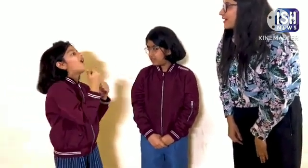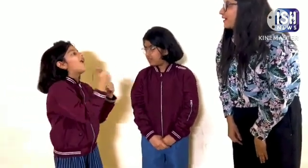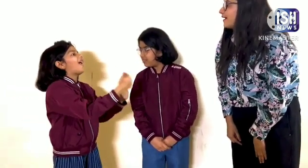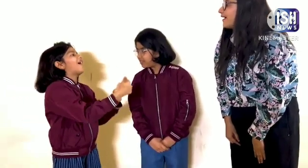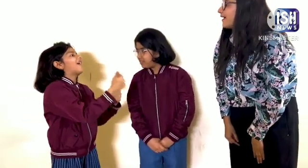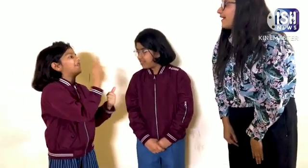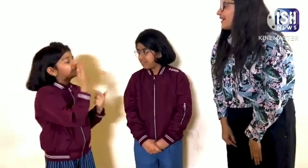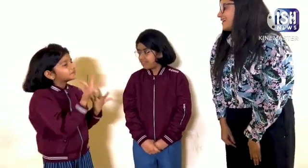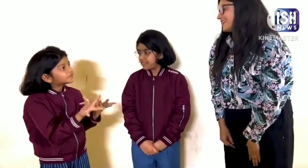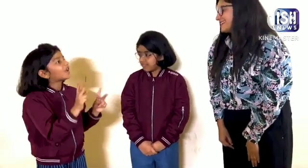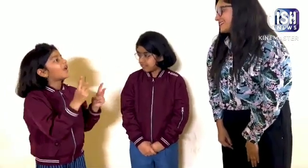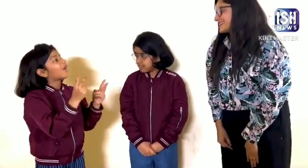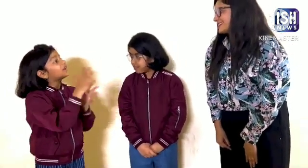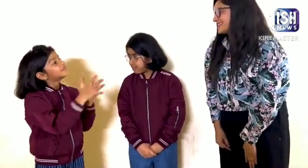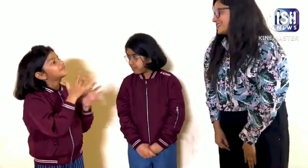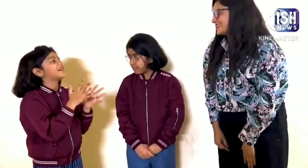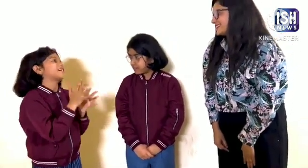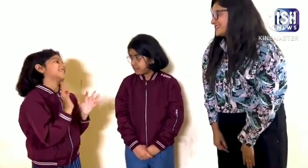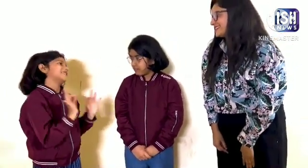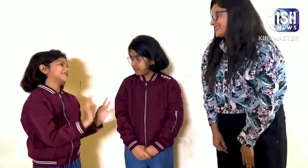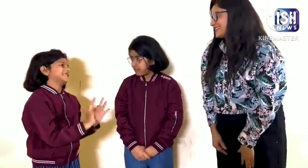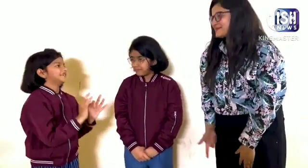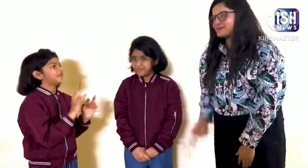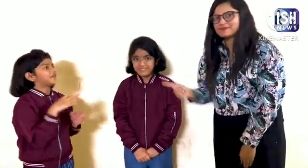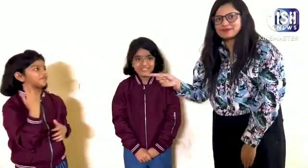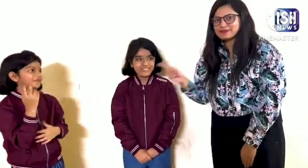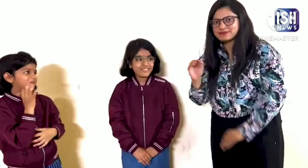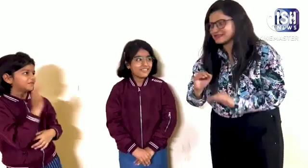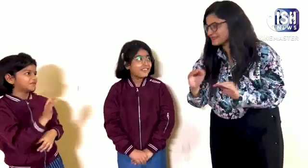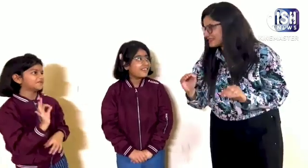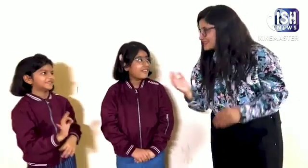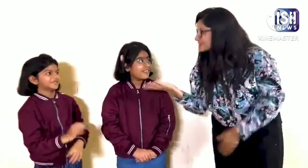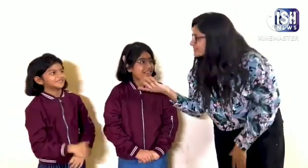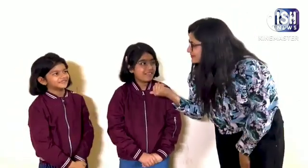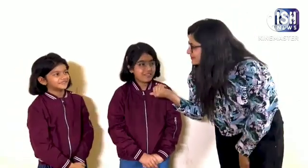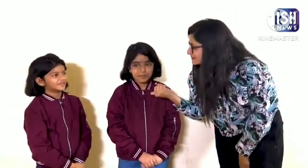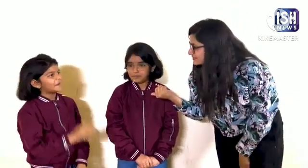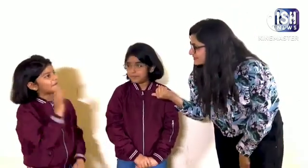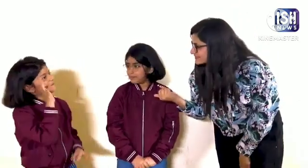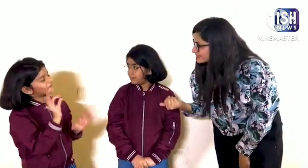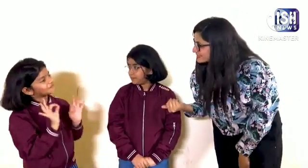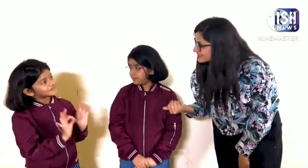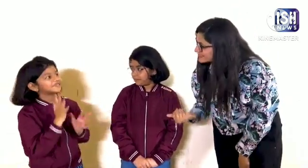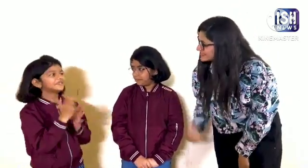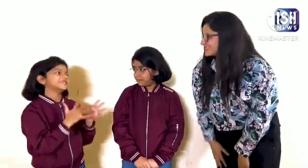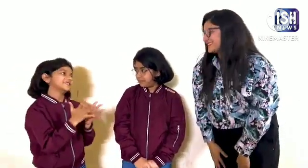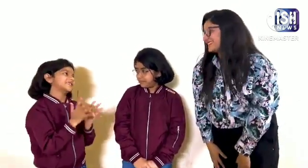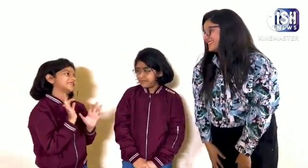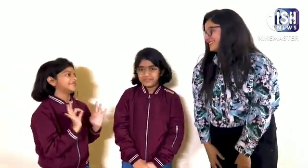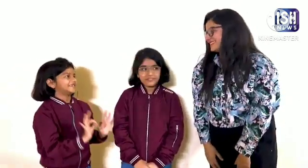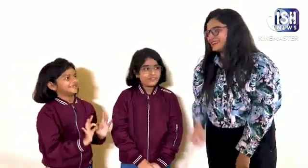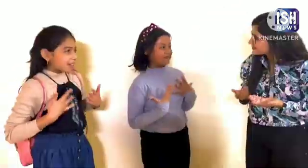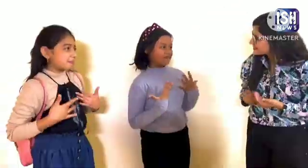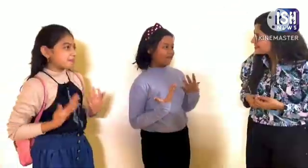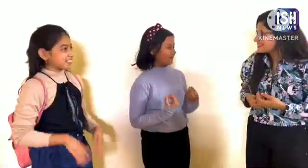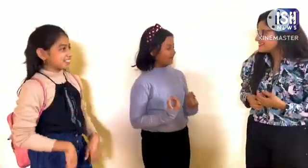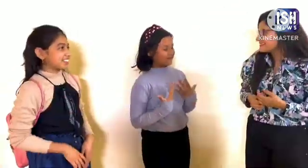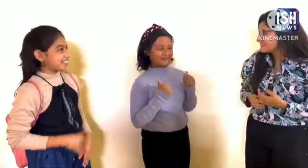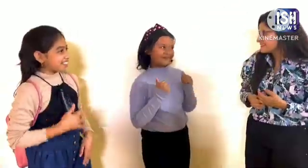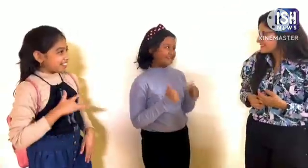संकेतों को देखती थी और अर्थ समझ जाती थी। बच्चे, हाँ तुम कुछ कह रही थी। संकेत मुझे बहुत अच्छे लगे थे। हम खुश